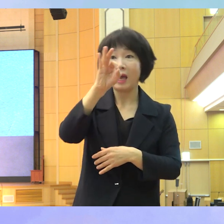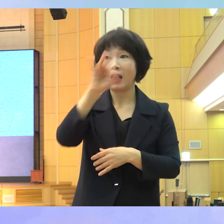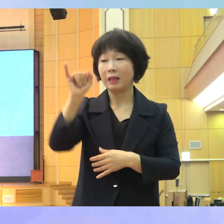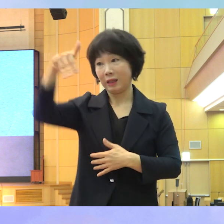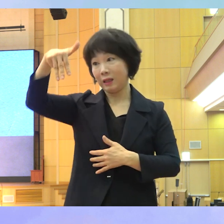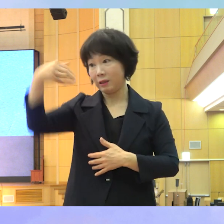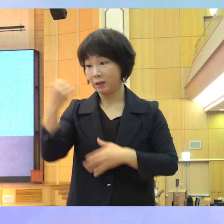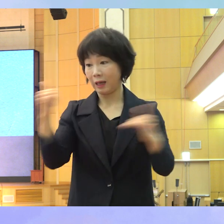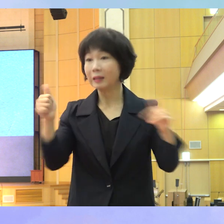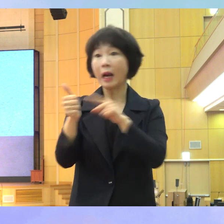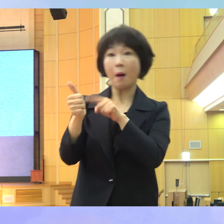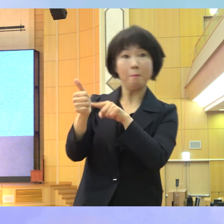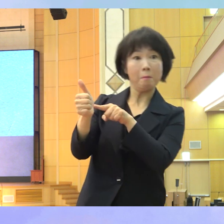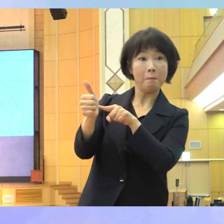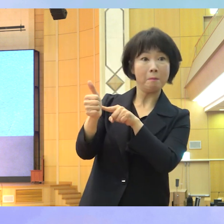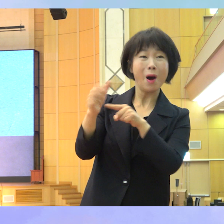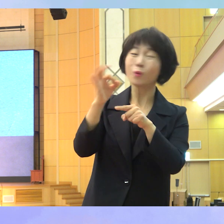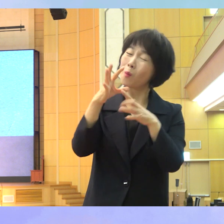게이츠라는 사람의